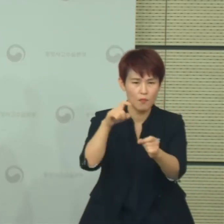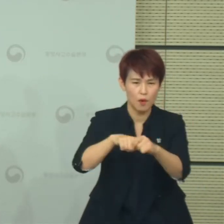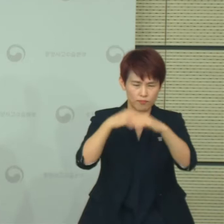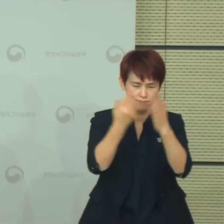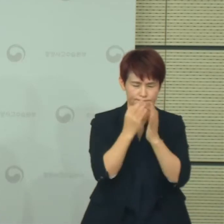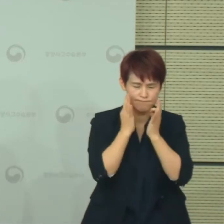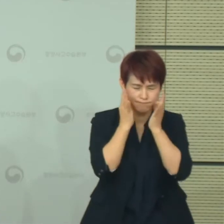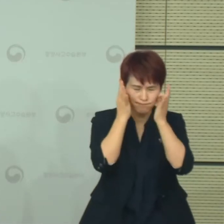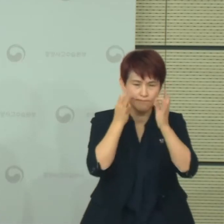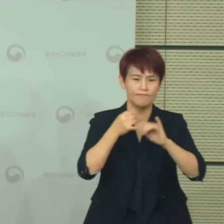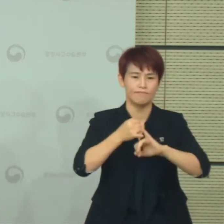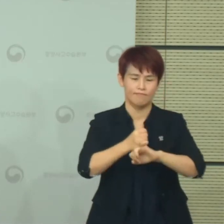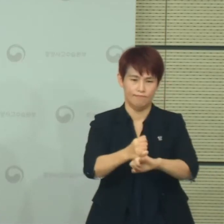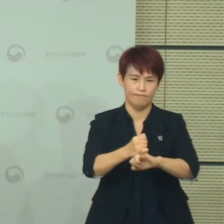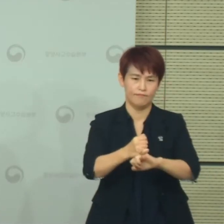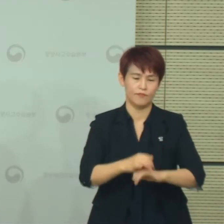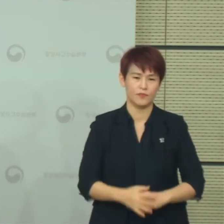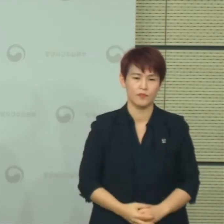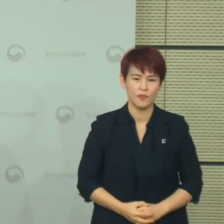모든 노력을 다할 것입니다.